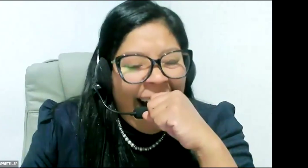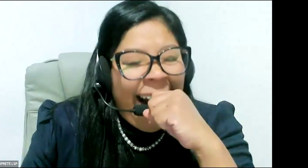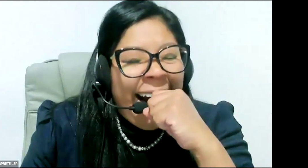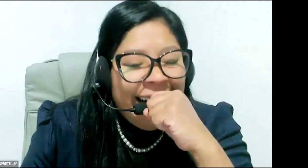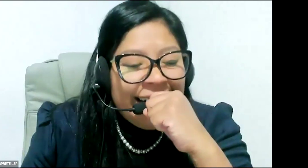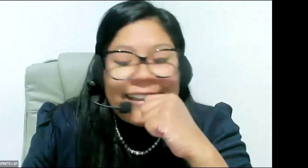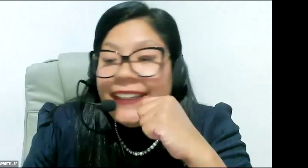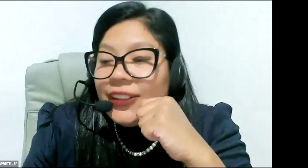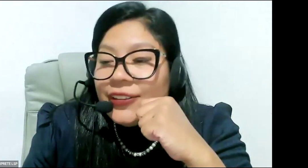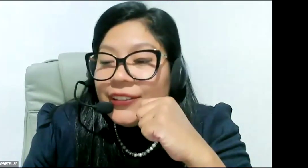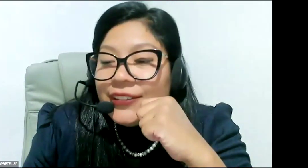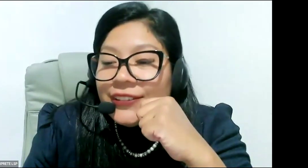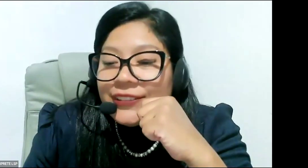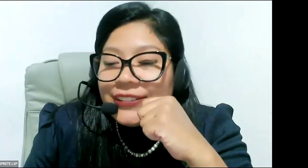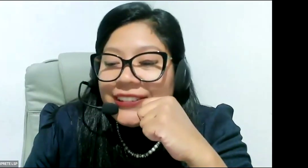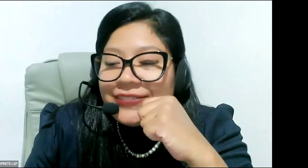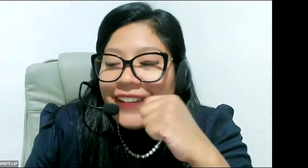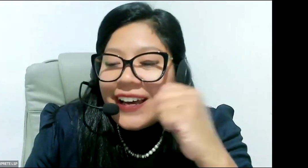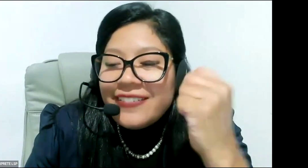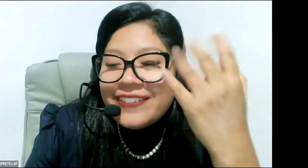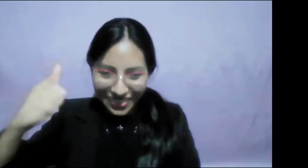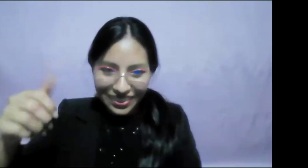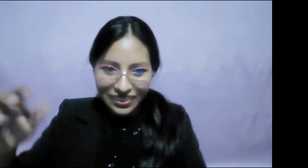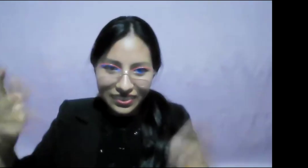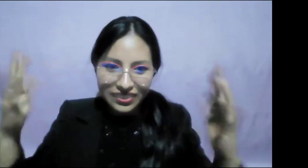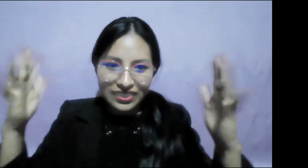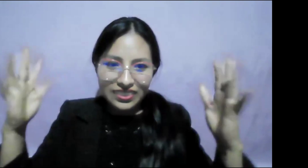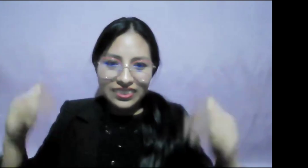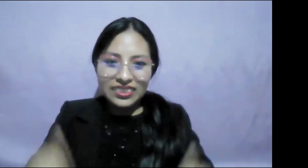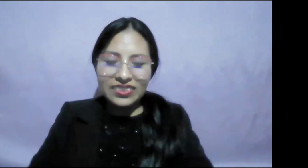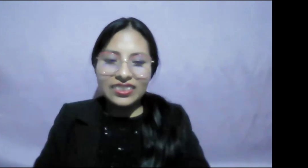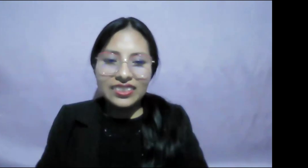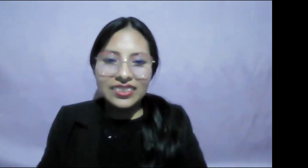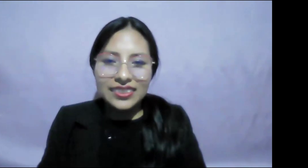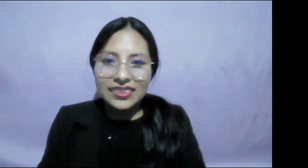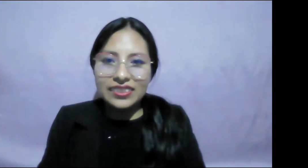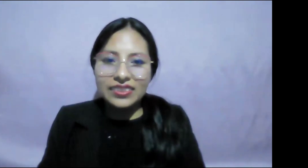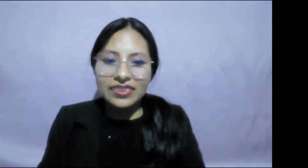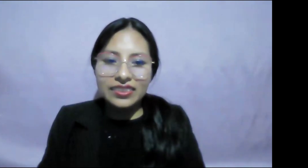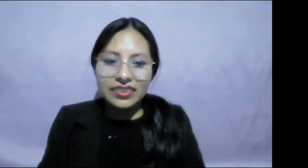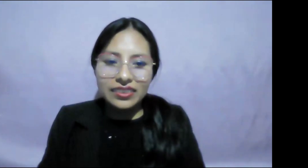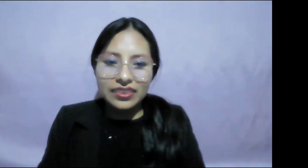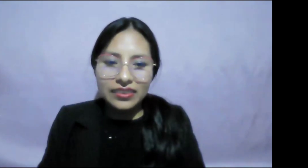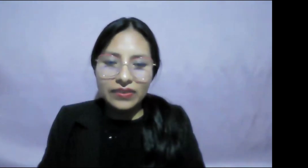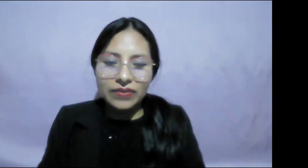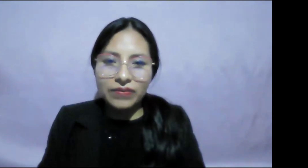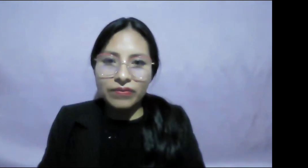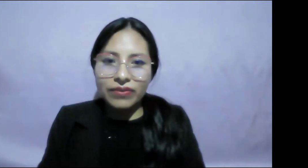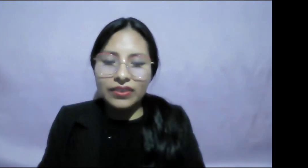Daniela iquitos Bravo muy bien Hasta iquitos saludos